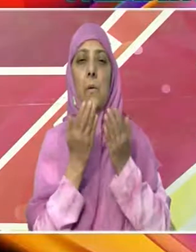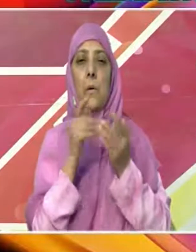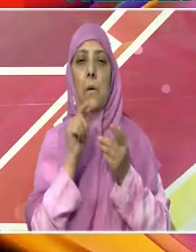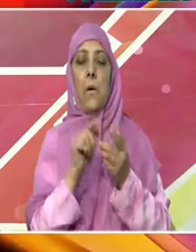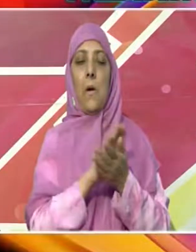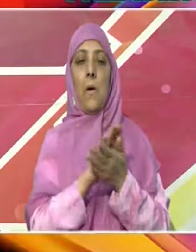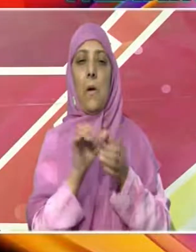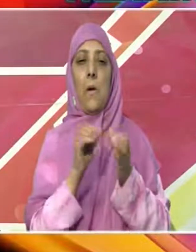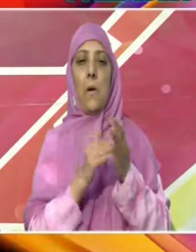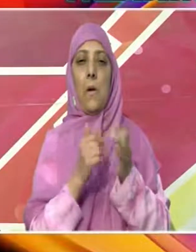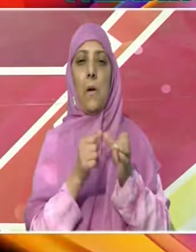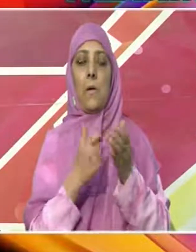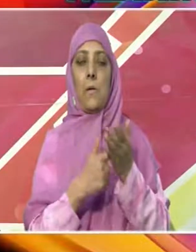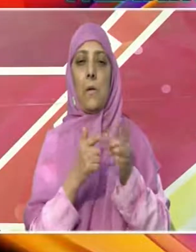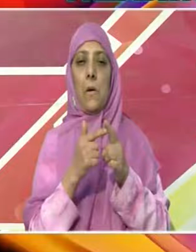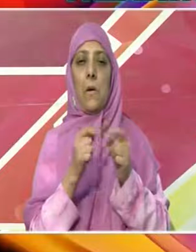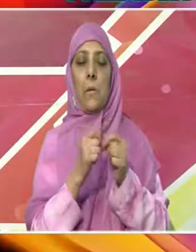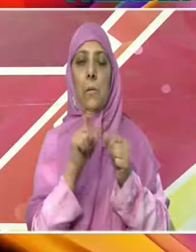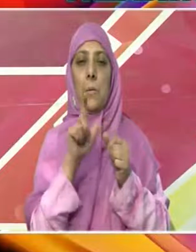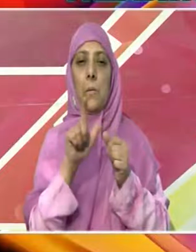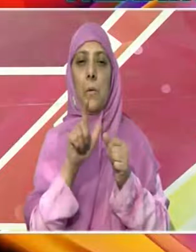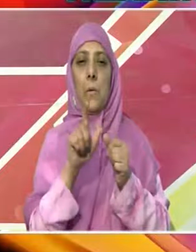दरगाह हज़रत